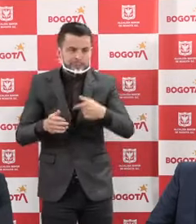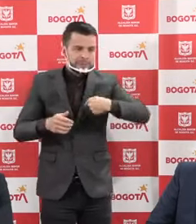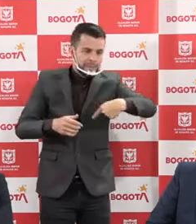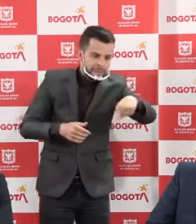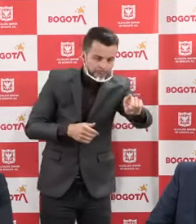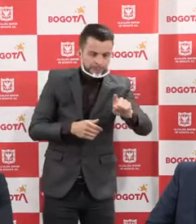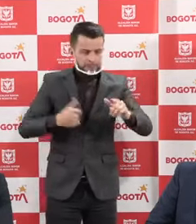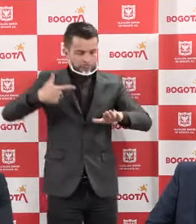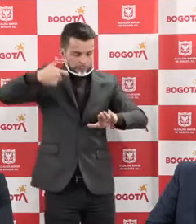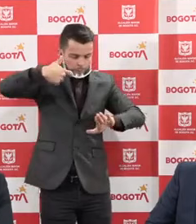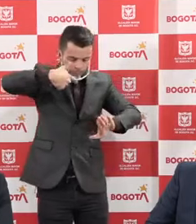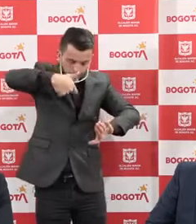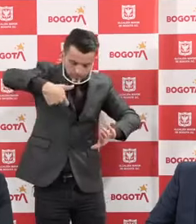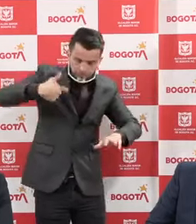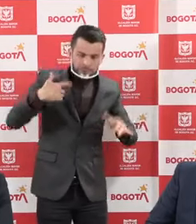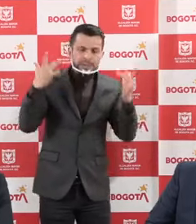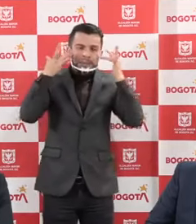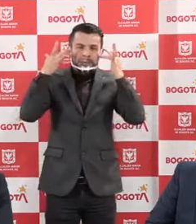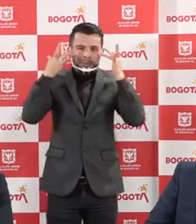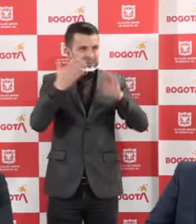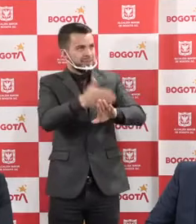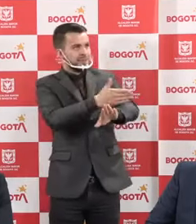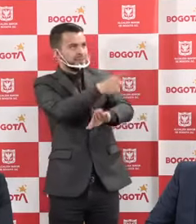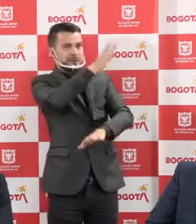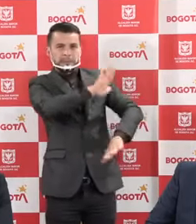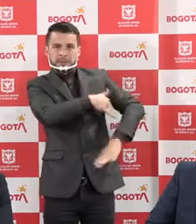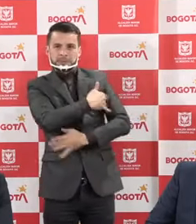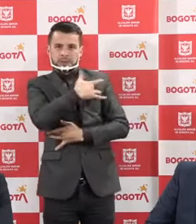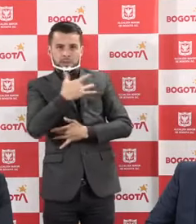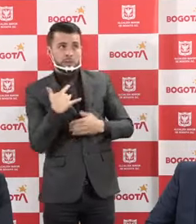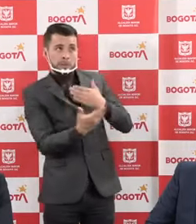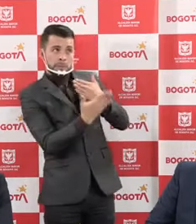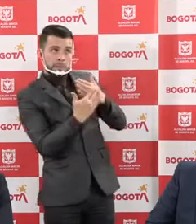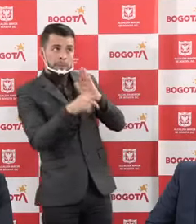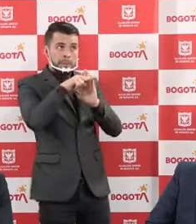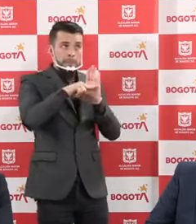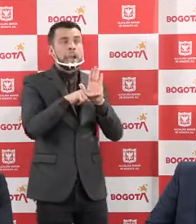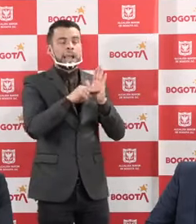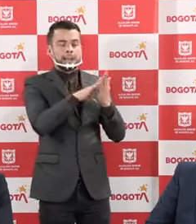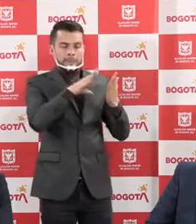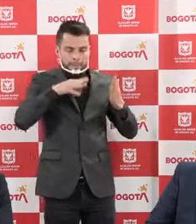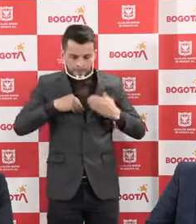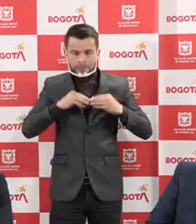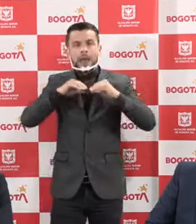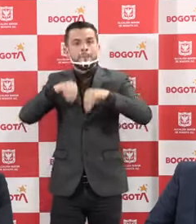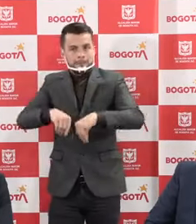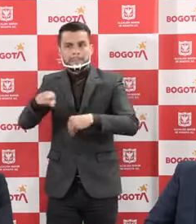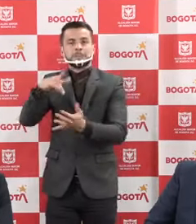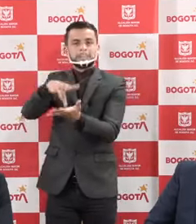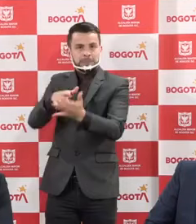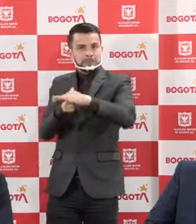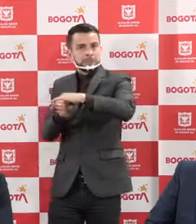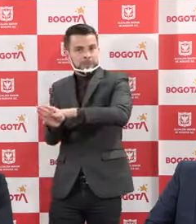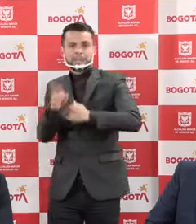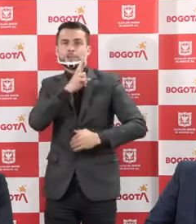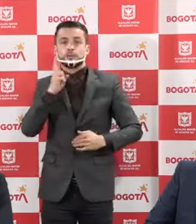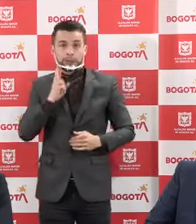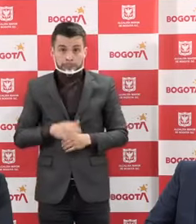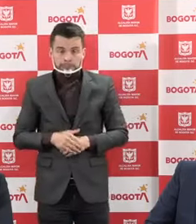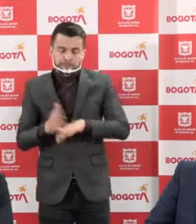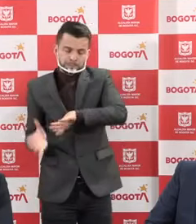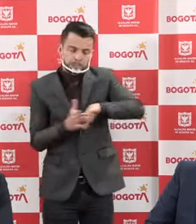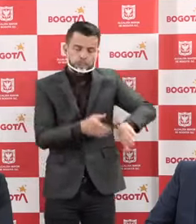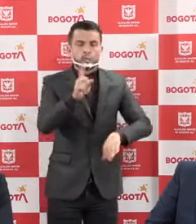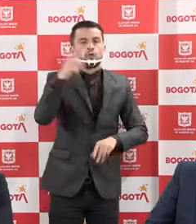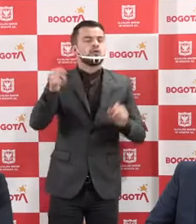parte de del ministerio frente a la pregunta de él y consumo y venta licores se mantiene la